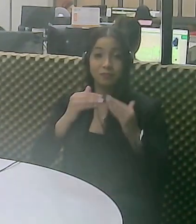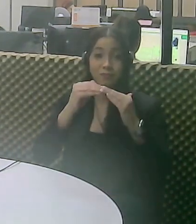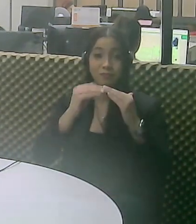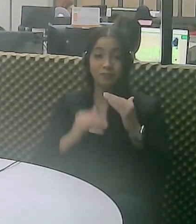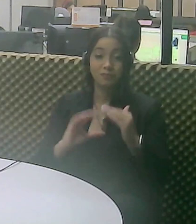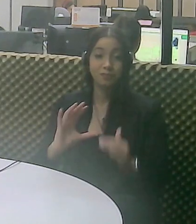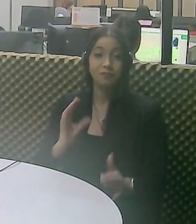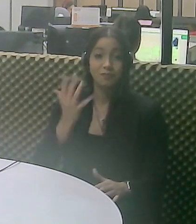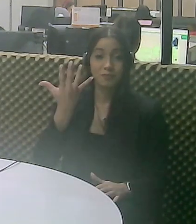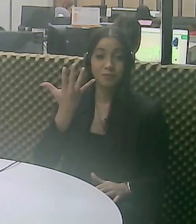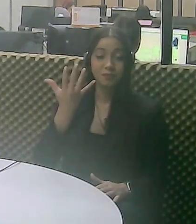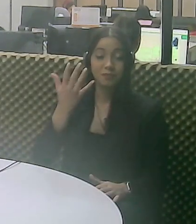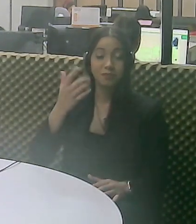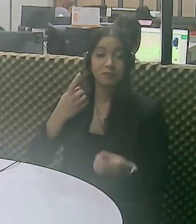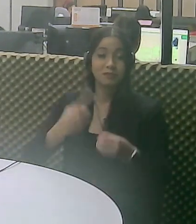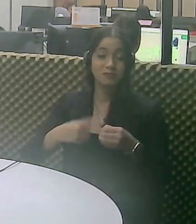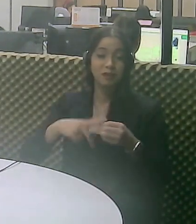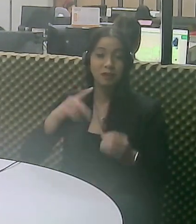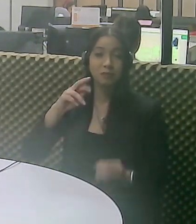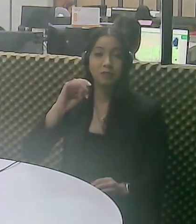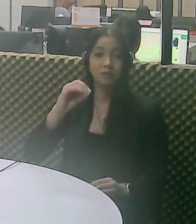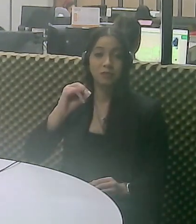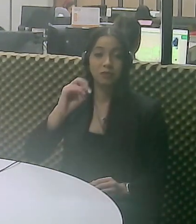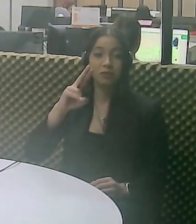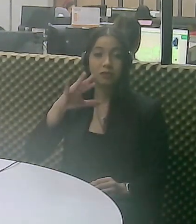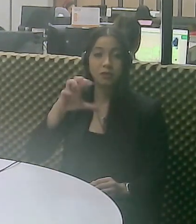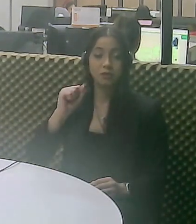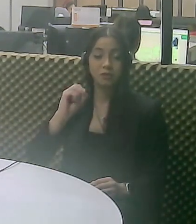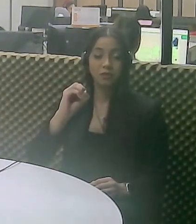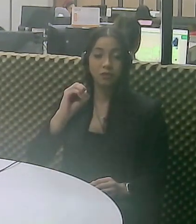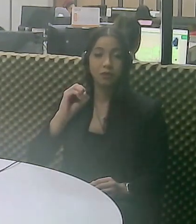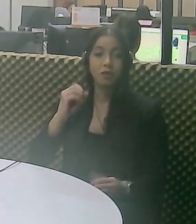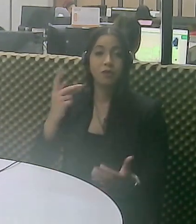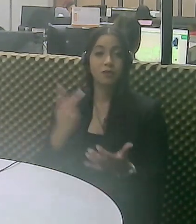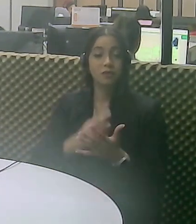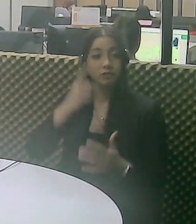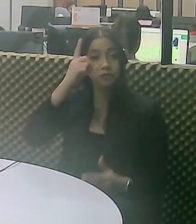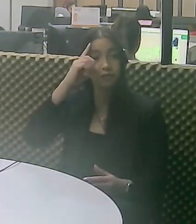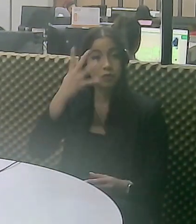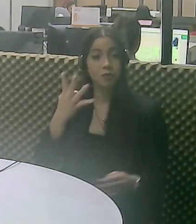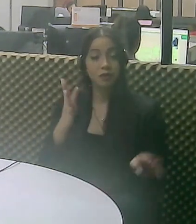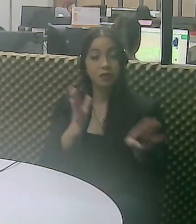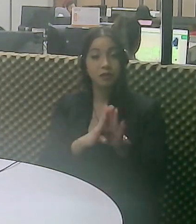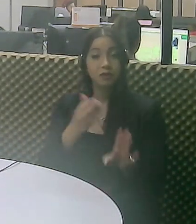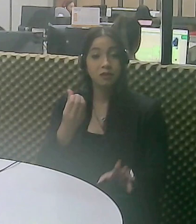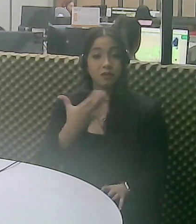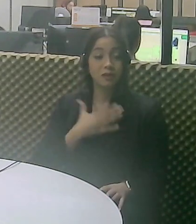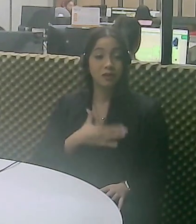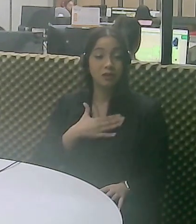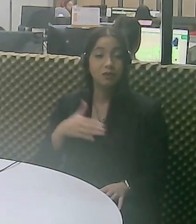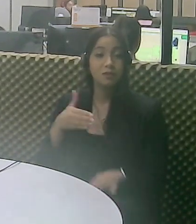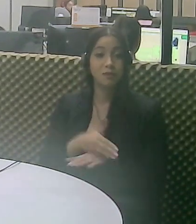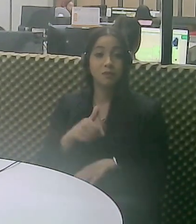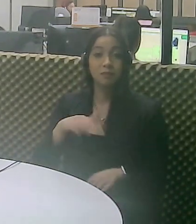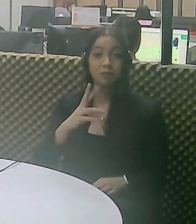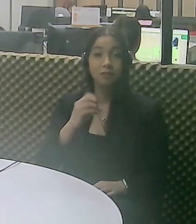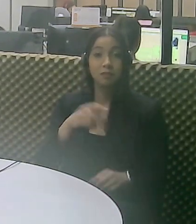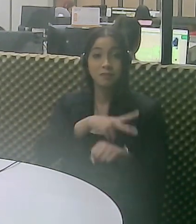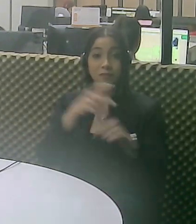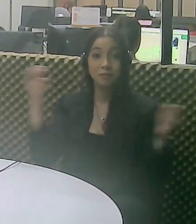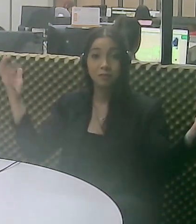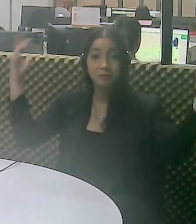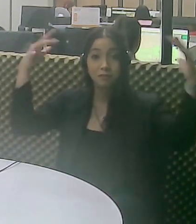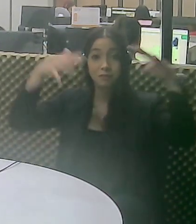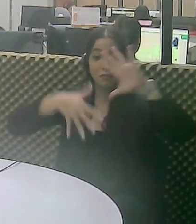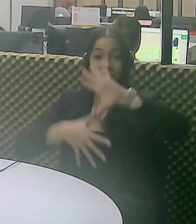será realizado em Porto Rico. A competição acontece entre os dias 4 e 6 de agosto, com participação de mais de 50 países das